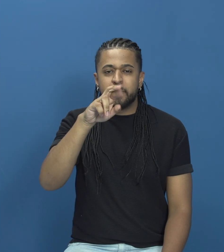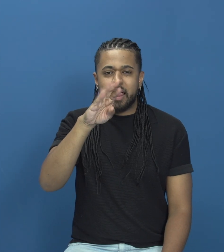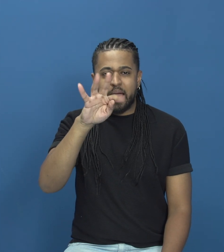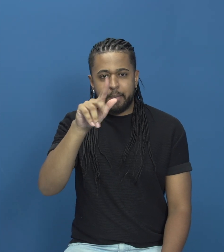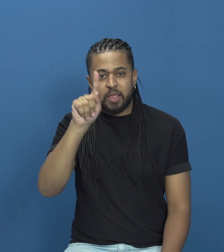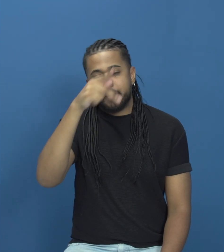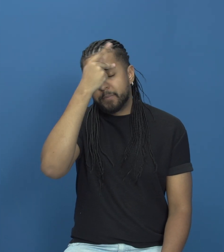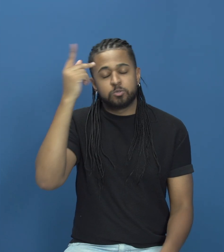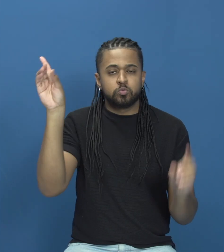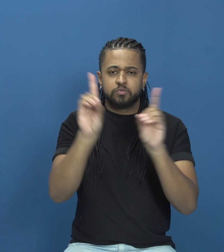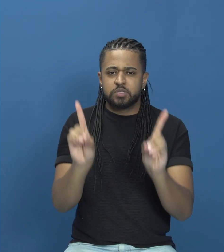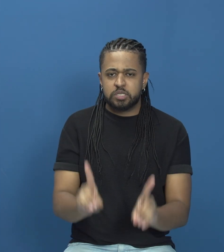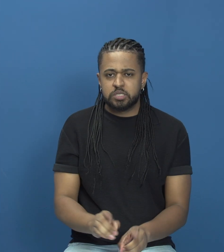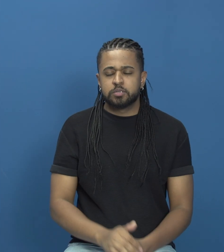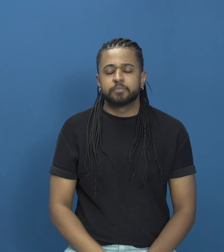com deficiência.